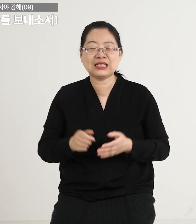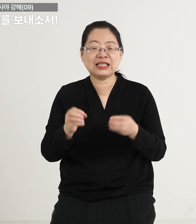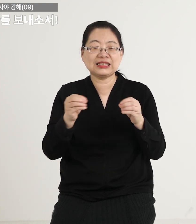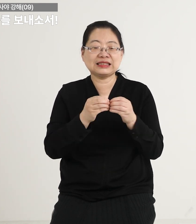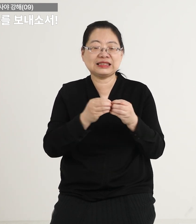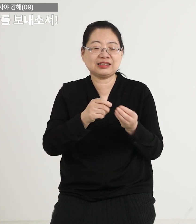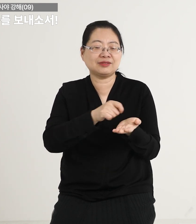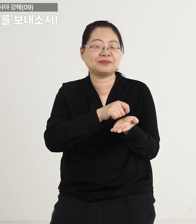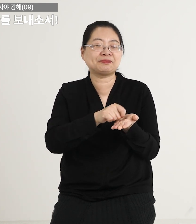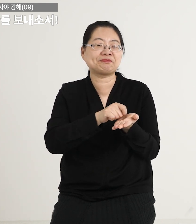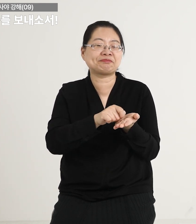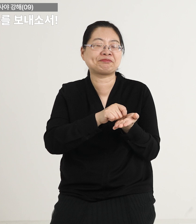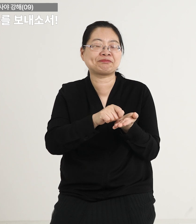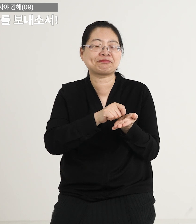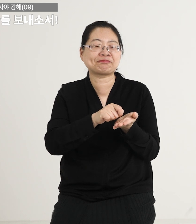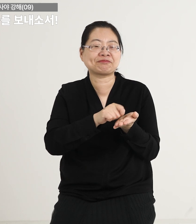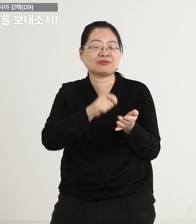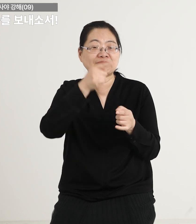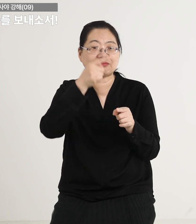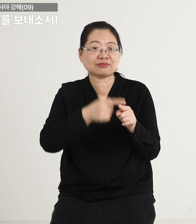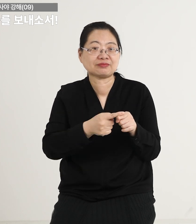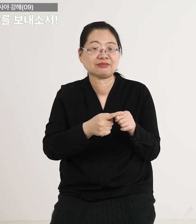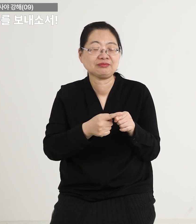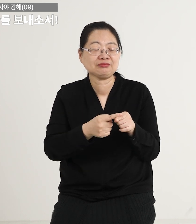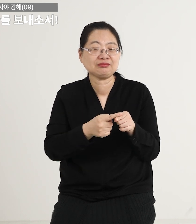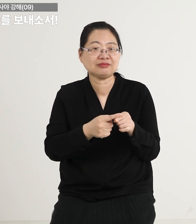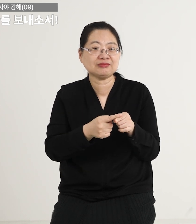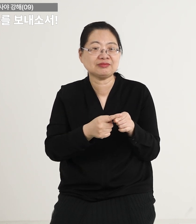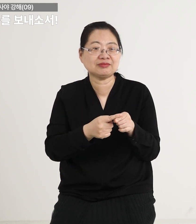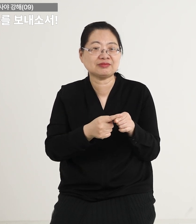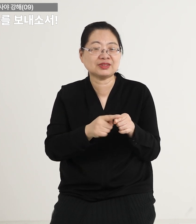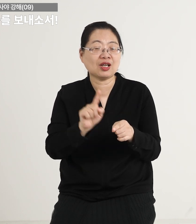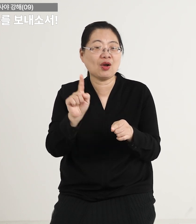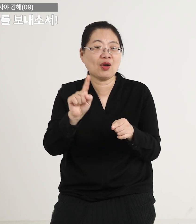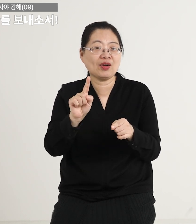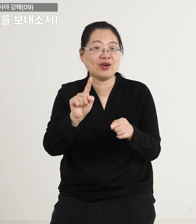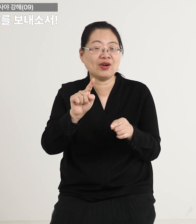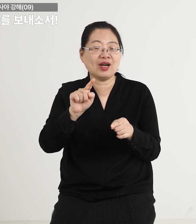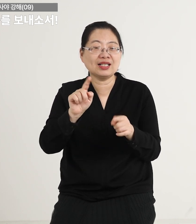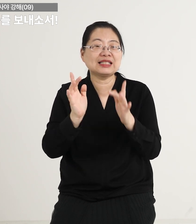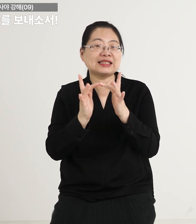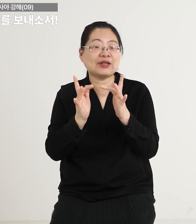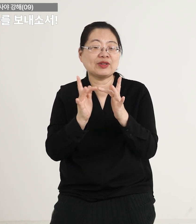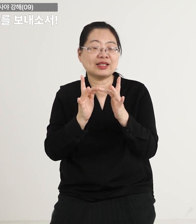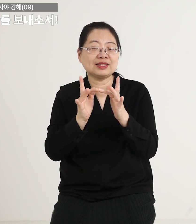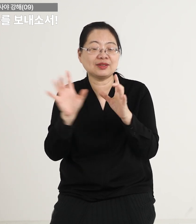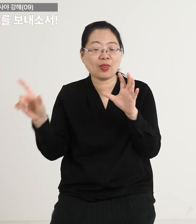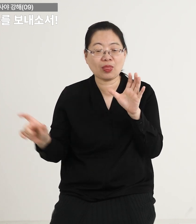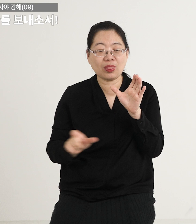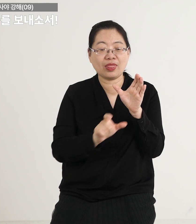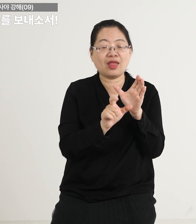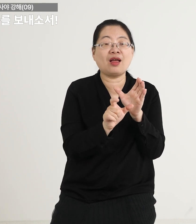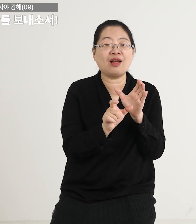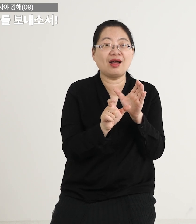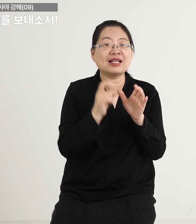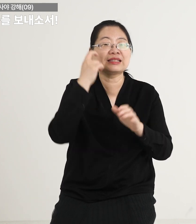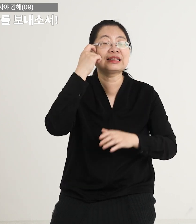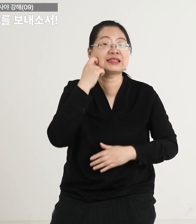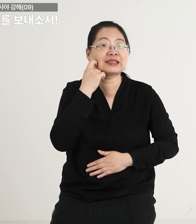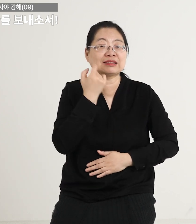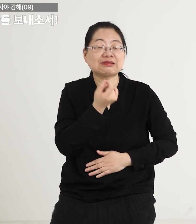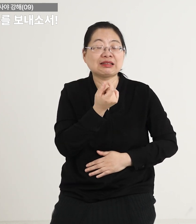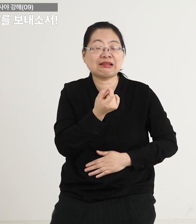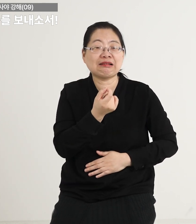쓰다가 어느 사이트를 링크 시켜놓은 느낌이 들어요. 딱 느낌이. 그래서